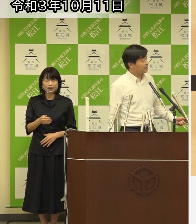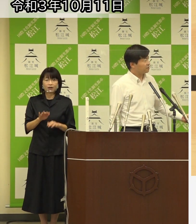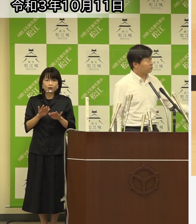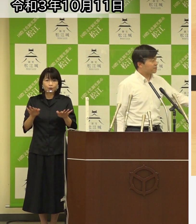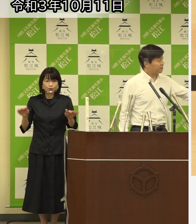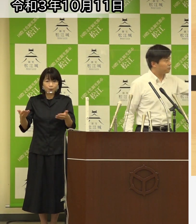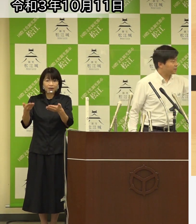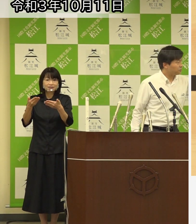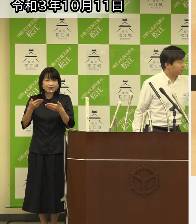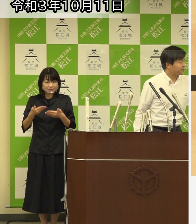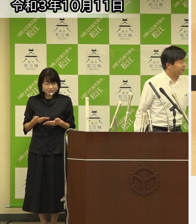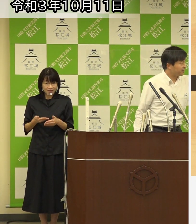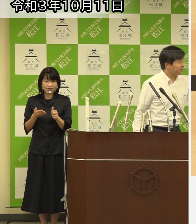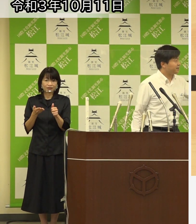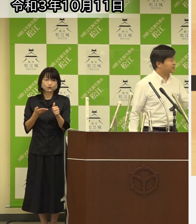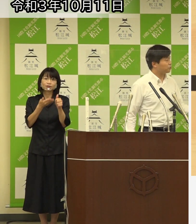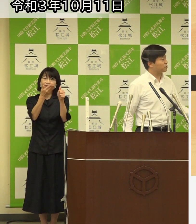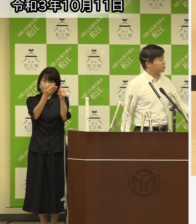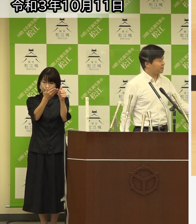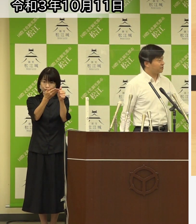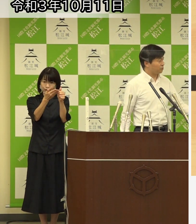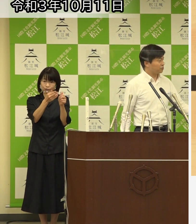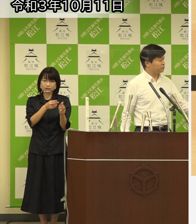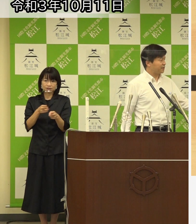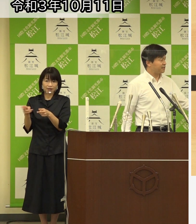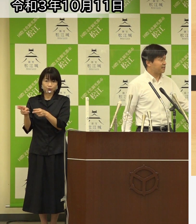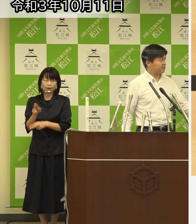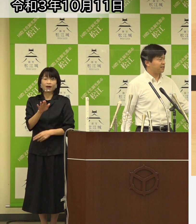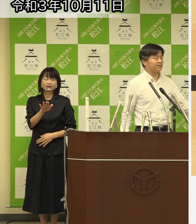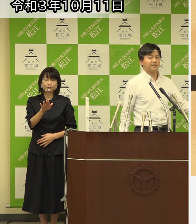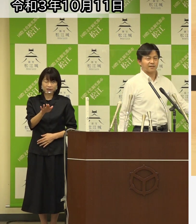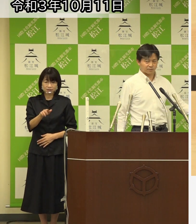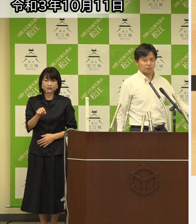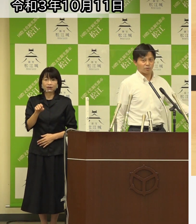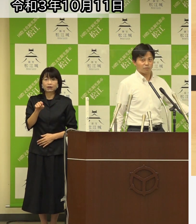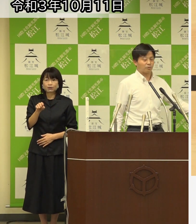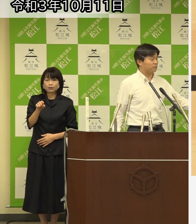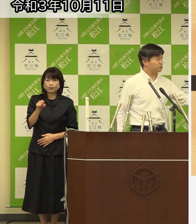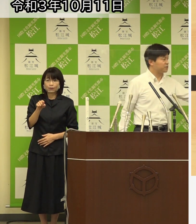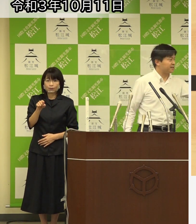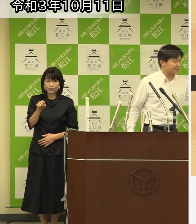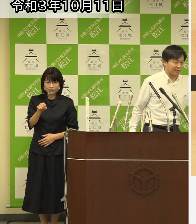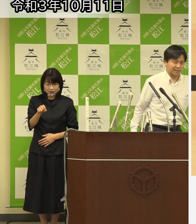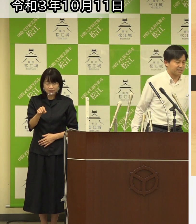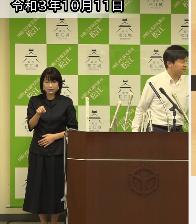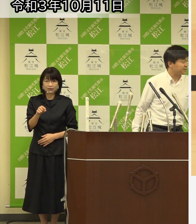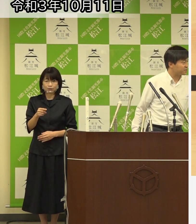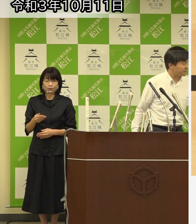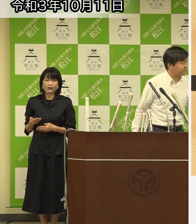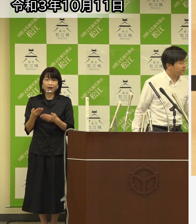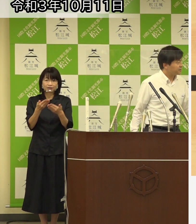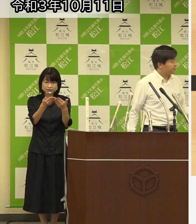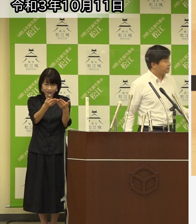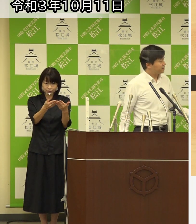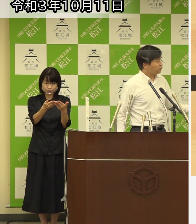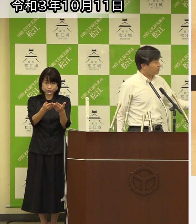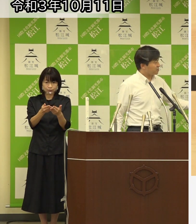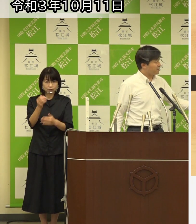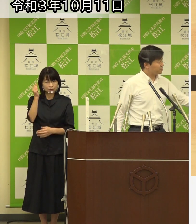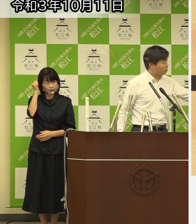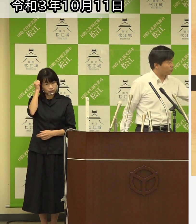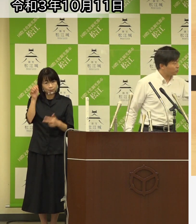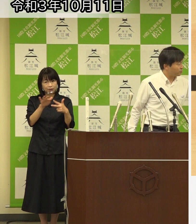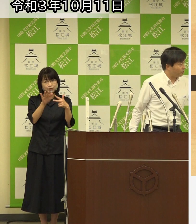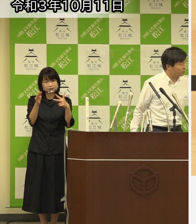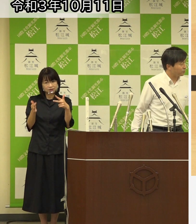ます。この里親の方にショートステイという受け入れ先になっていただくことを、これを11月から実施いたします。そうい